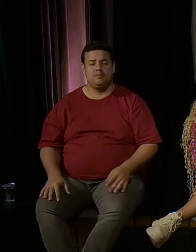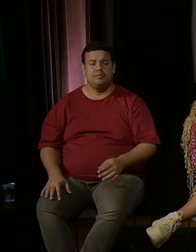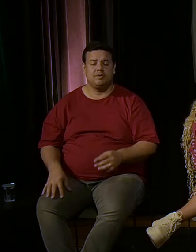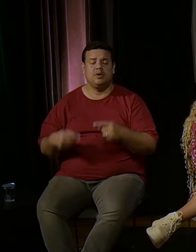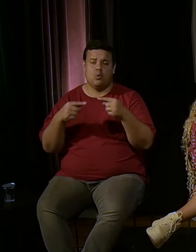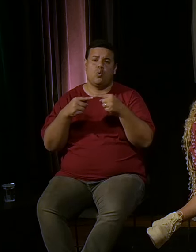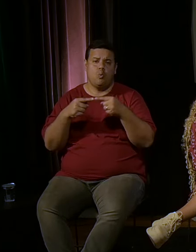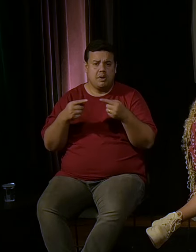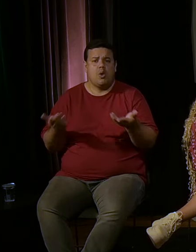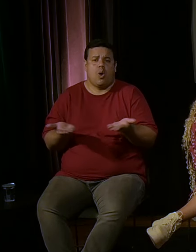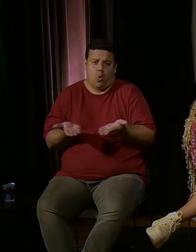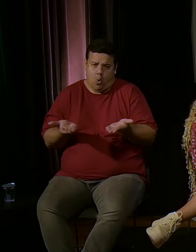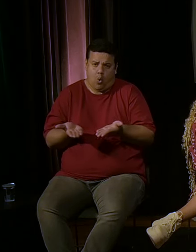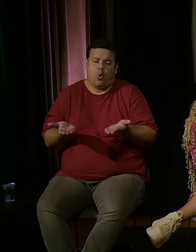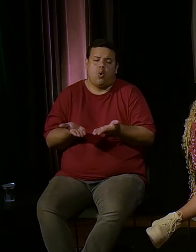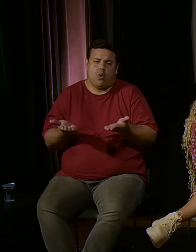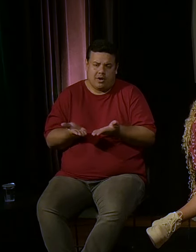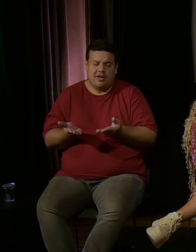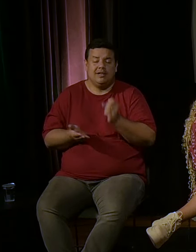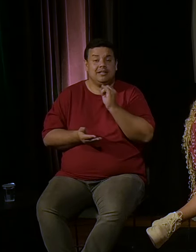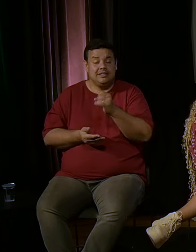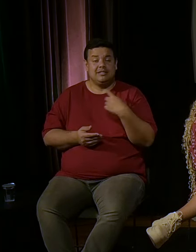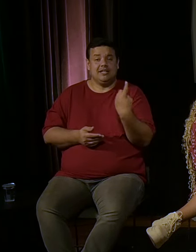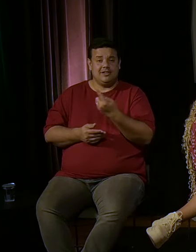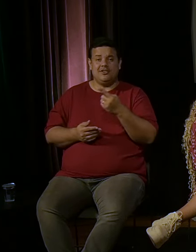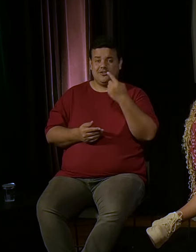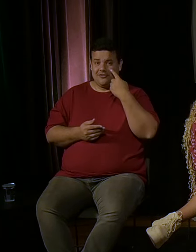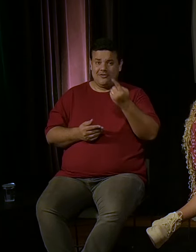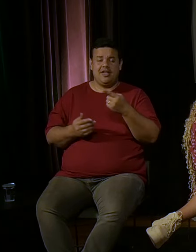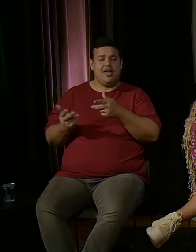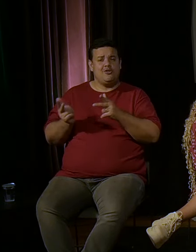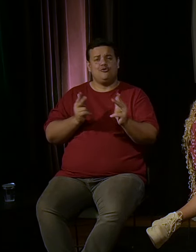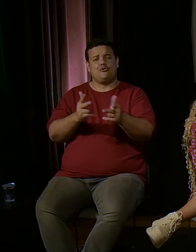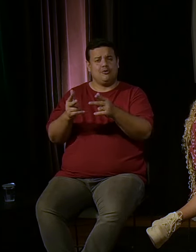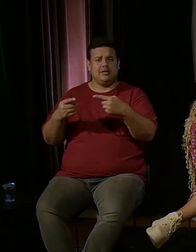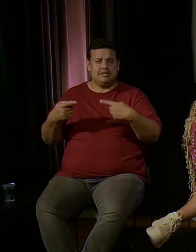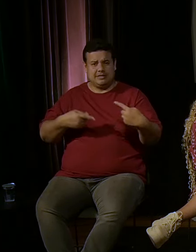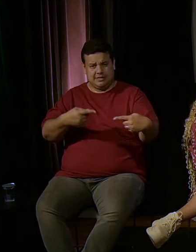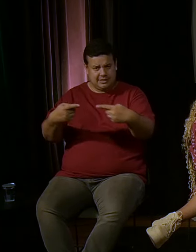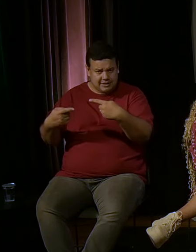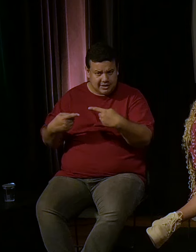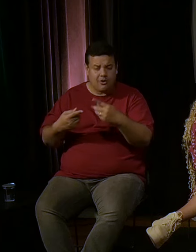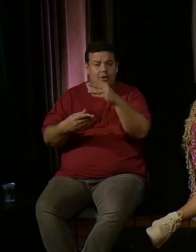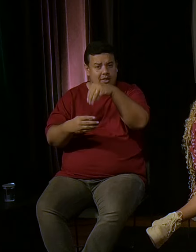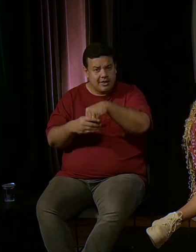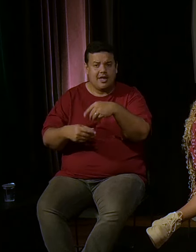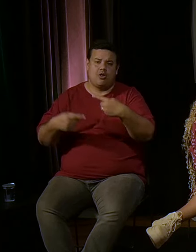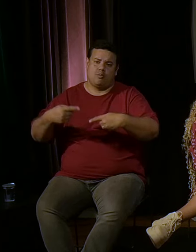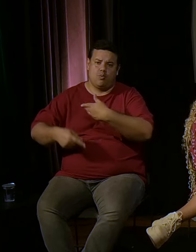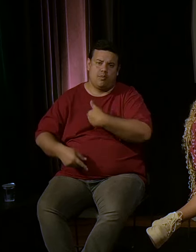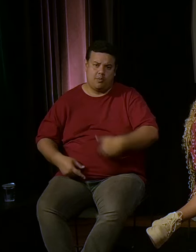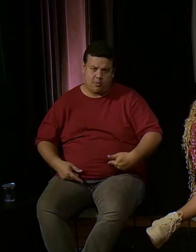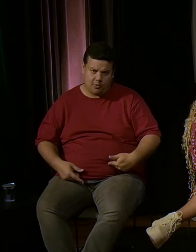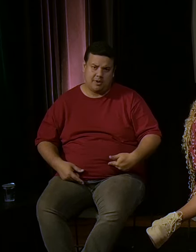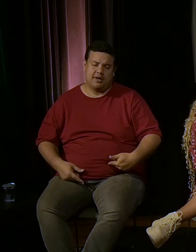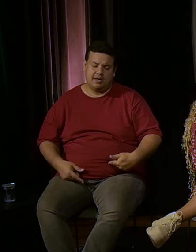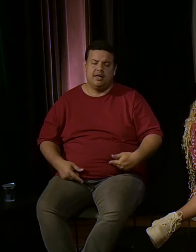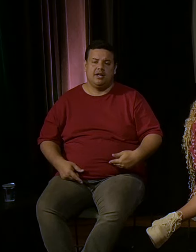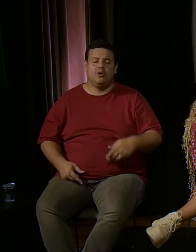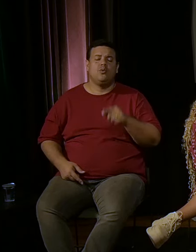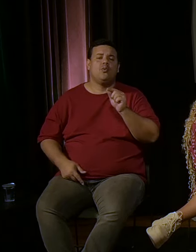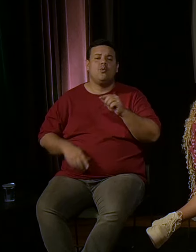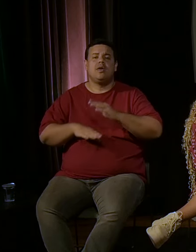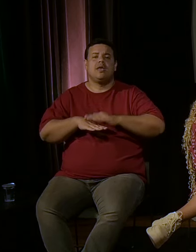com agora também, né? Se a gente olha para essas discussões, Lorena falou no começo, né, dentro das políticas públicas, e do que a gente